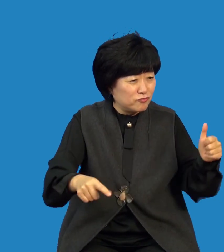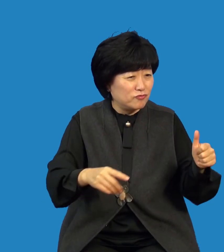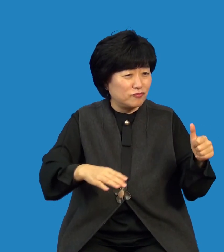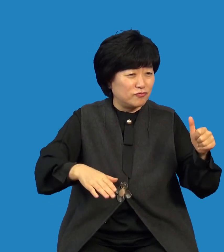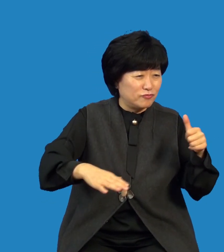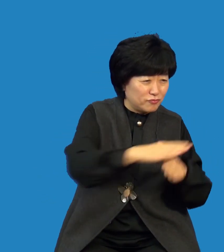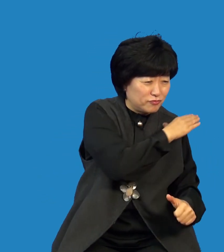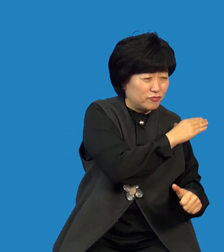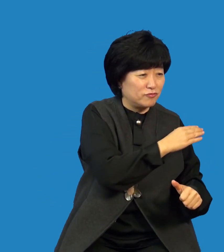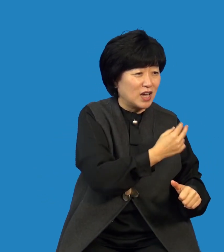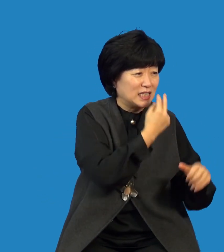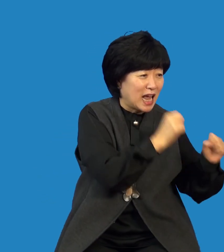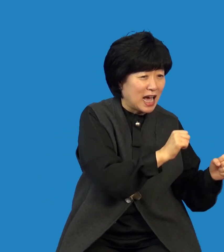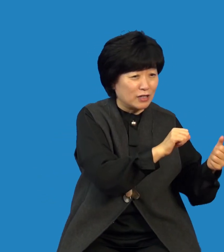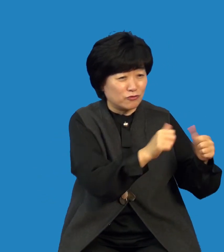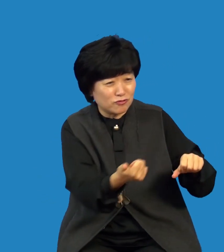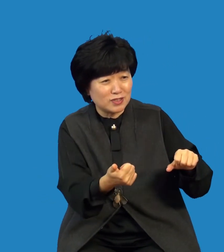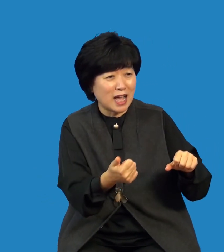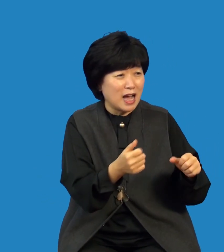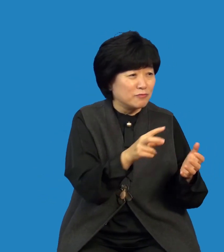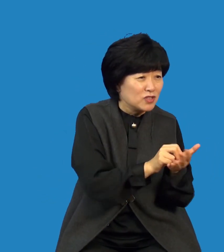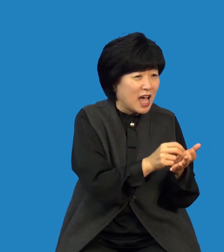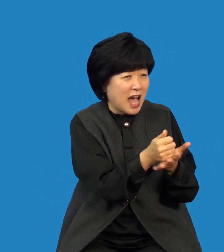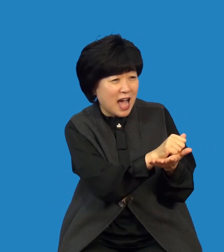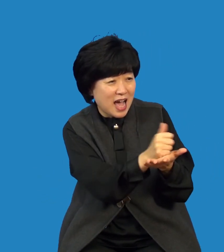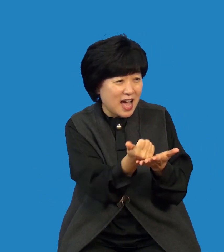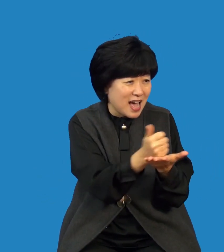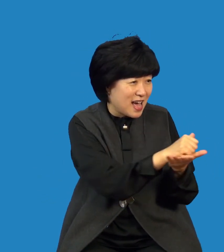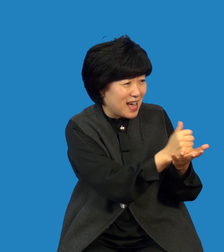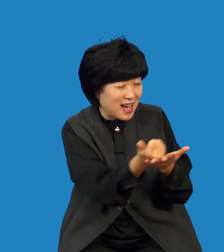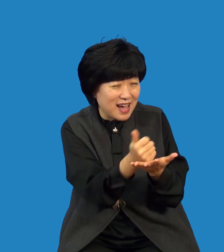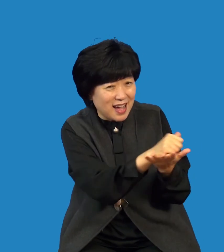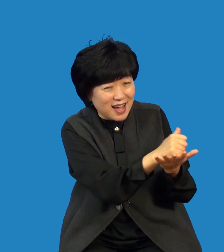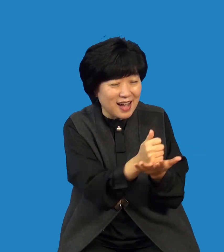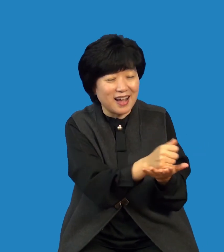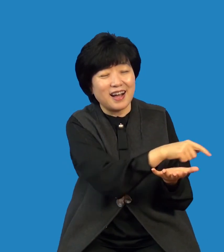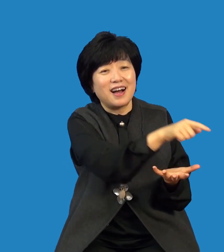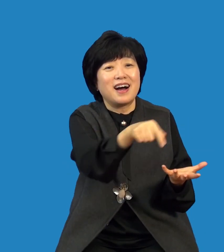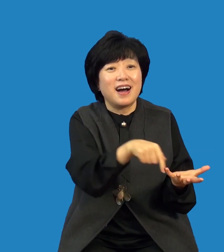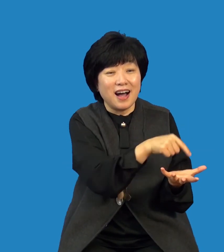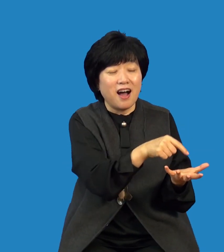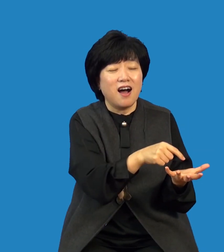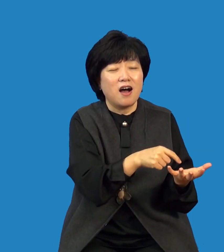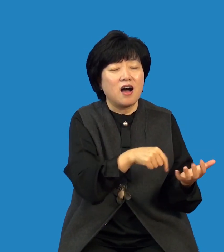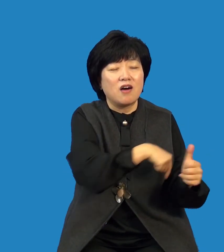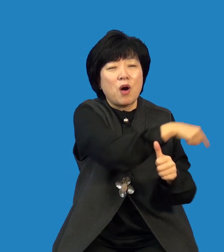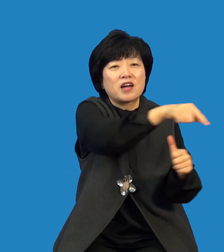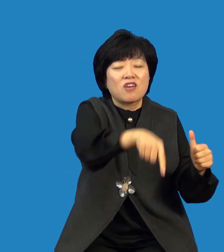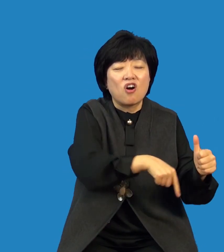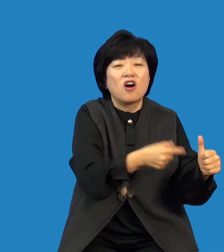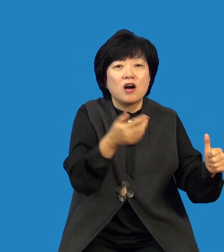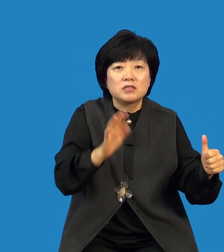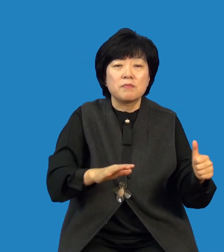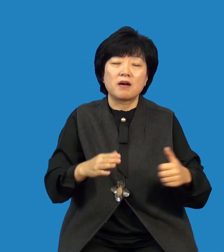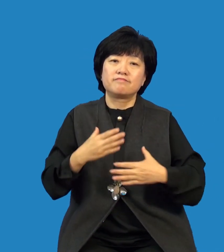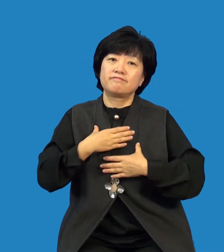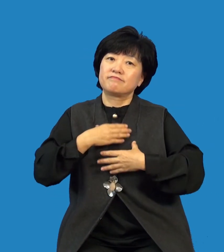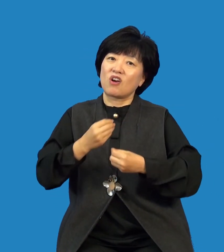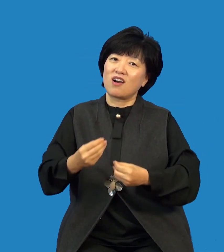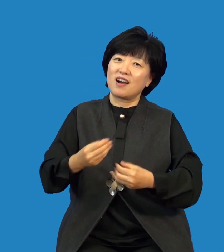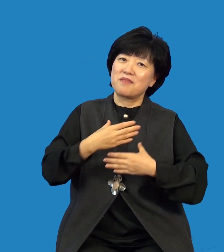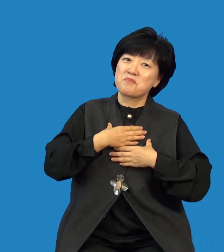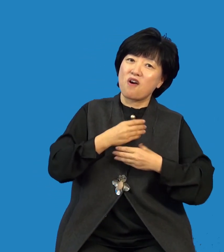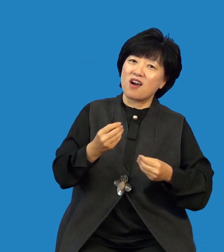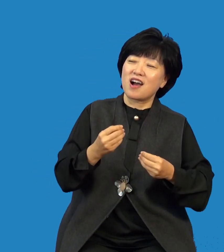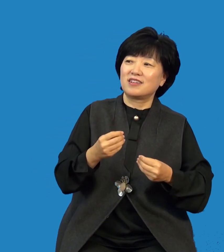핍박받고 사느냐 죽느냐 막 이러고 살았다고. 그런데 그런 상황 가운데 예수님이 약속해 준 게 뭐야? 절대 평강이라는 게 있다는 거야. 네가 그렇게